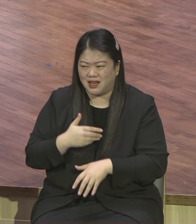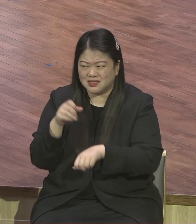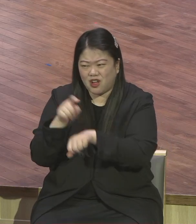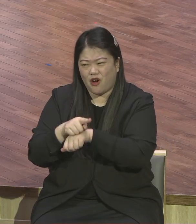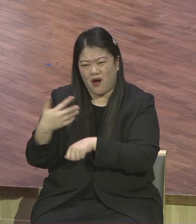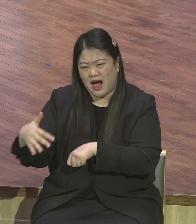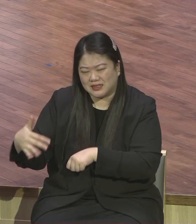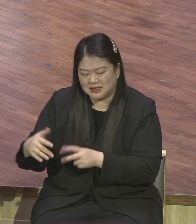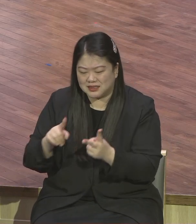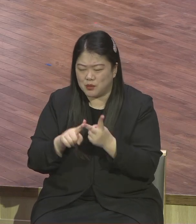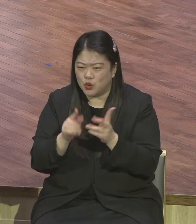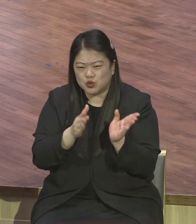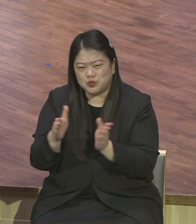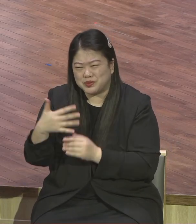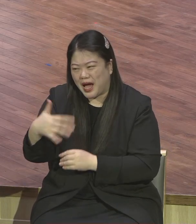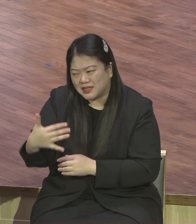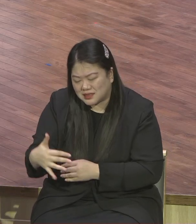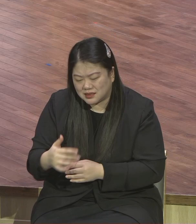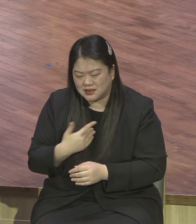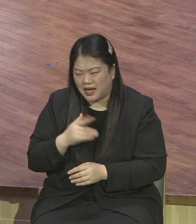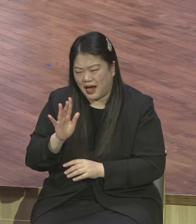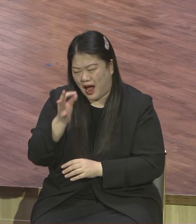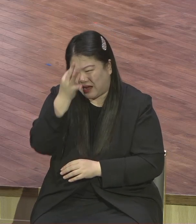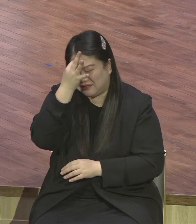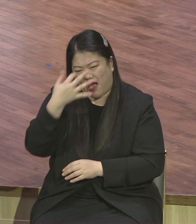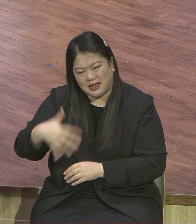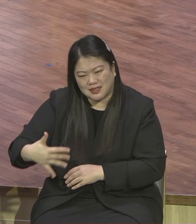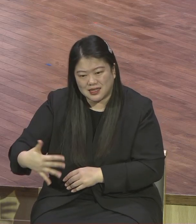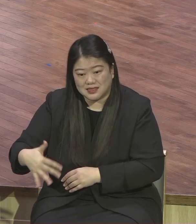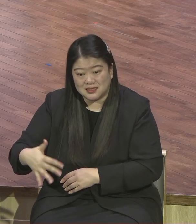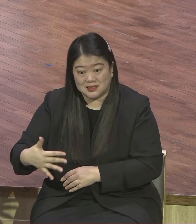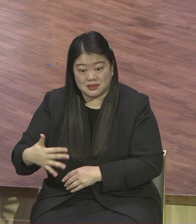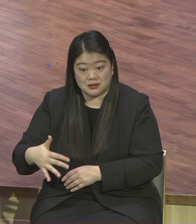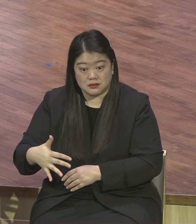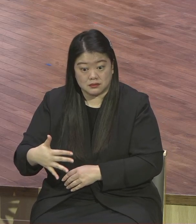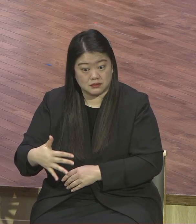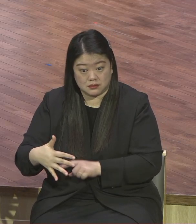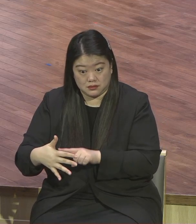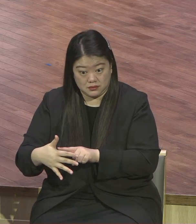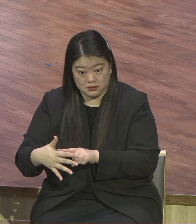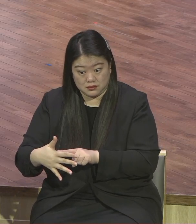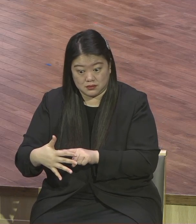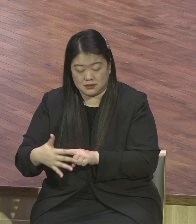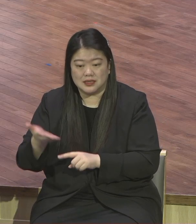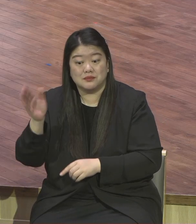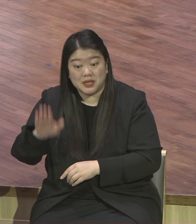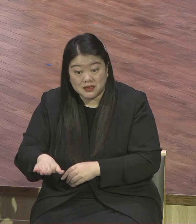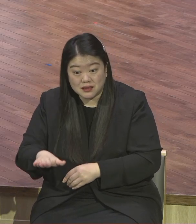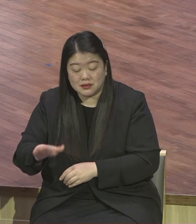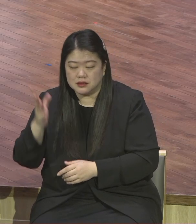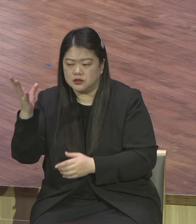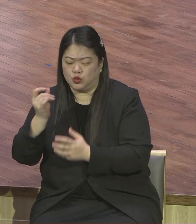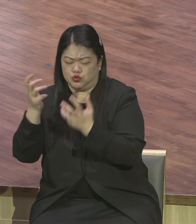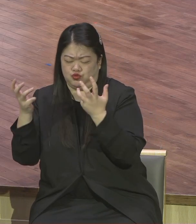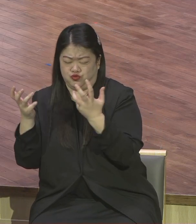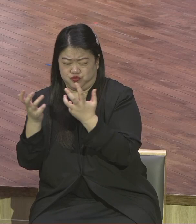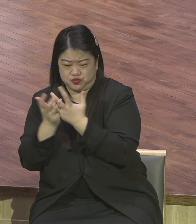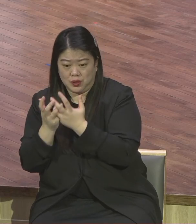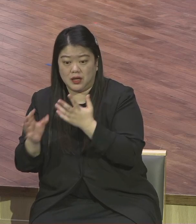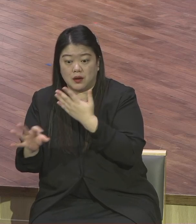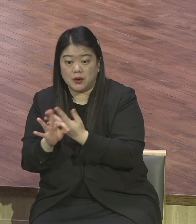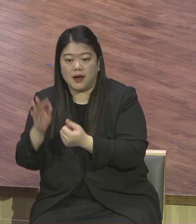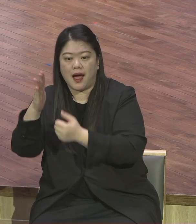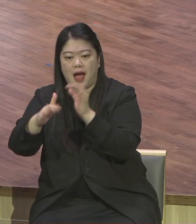뭐 아무런 아는 것도 없고 무능해. 그런데 성령 충만하면 나의 한계를 뛰어넘어서 뭐요? 하나님의 일을